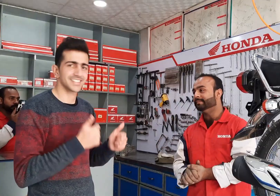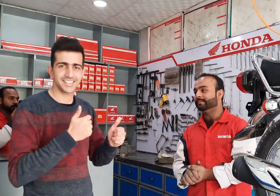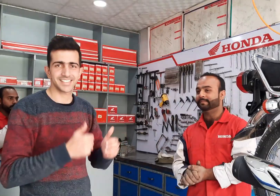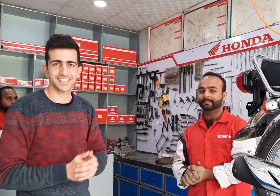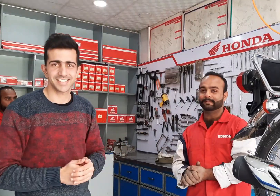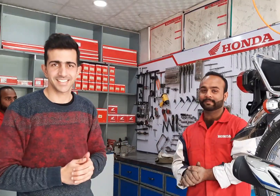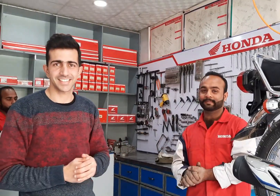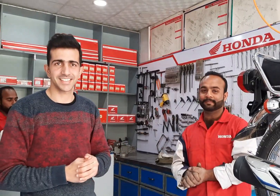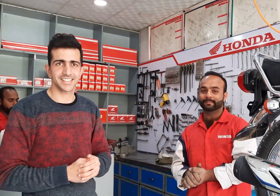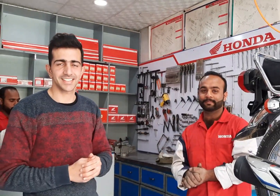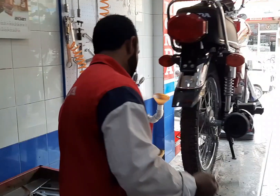حافظ